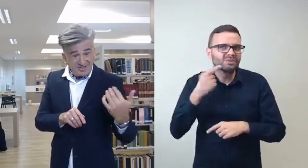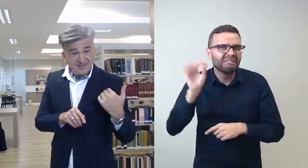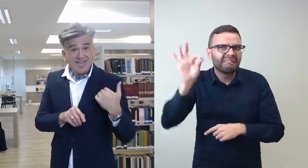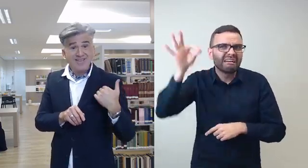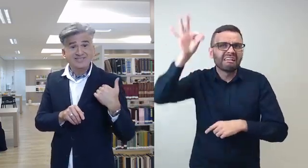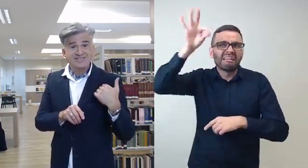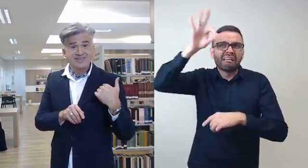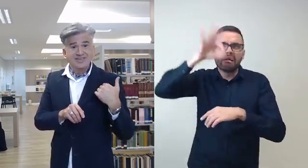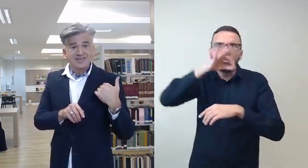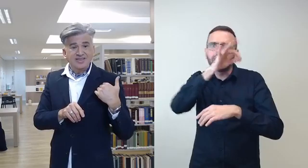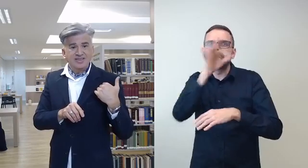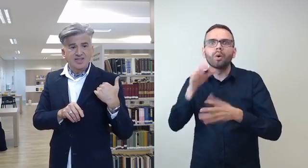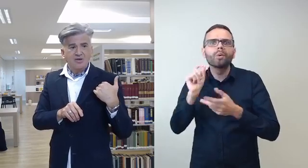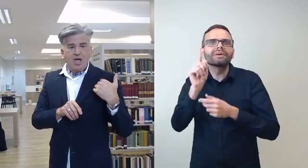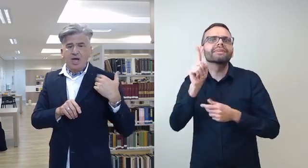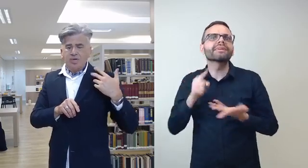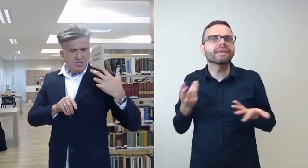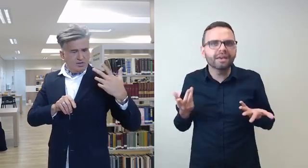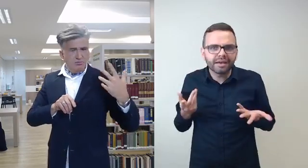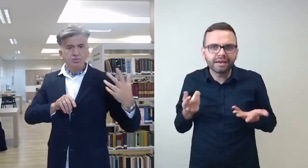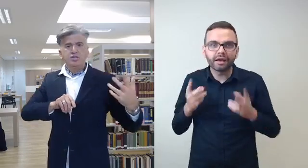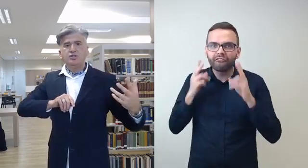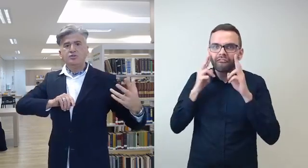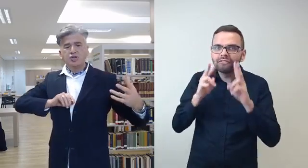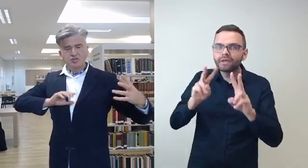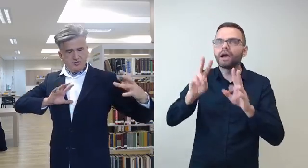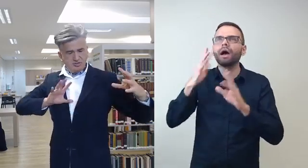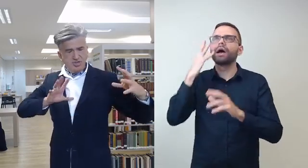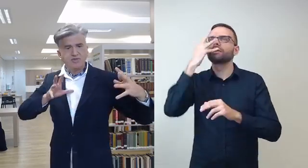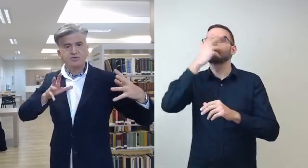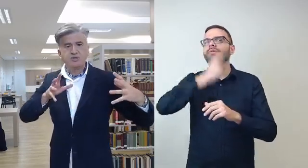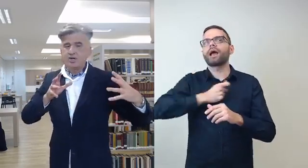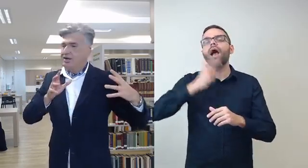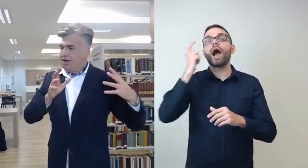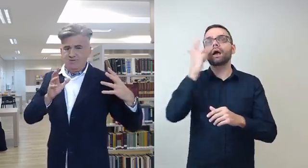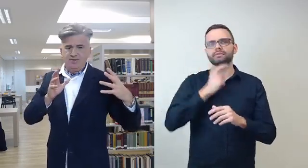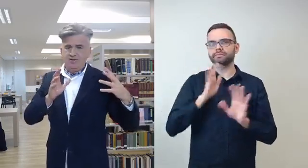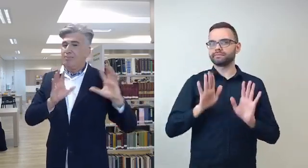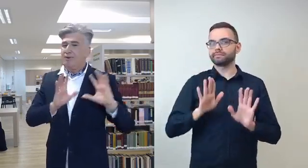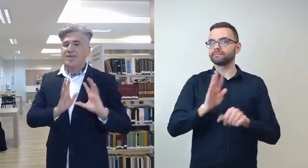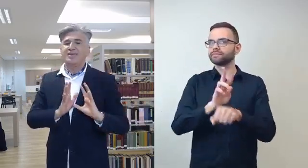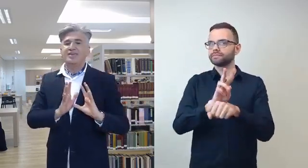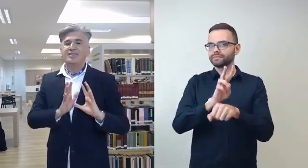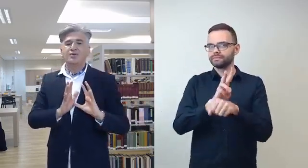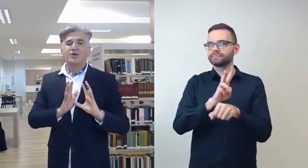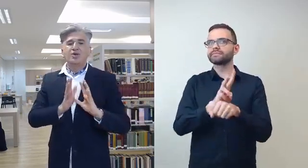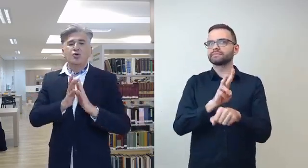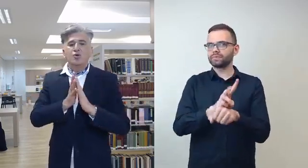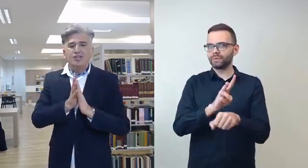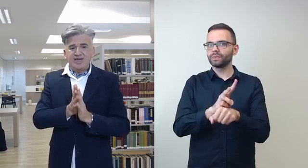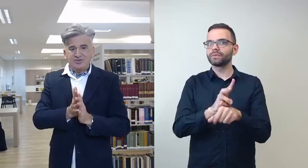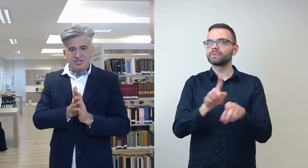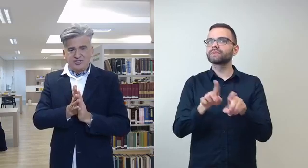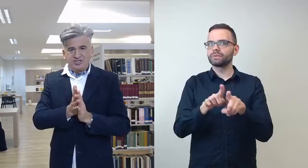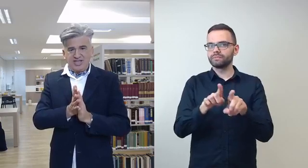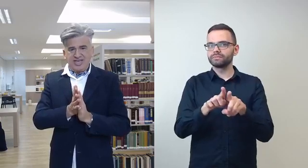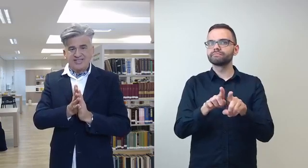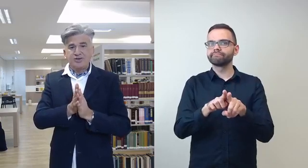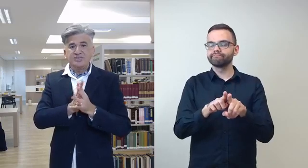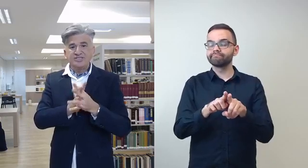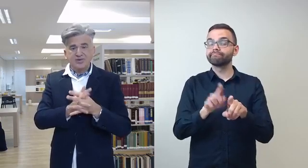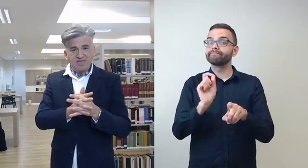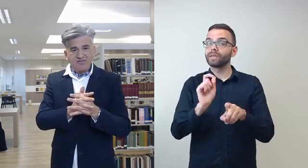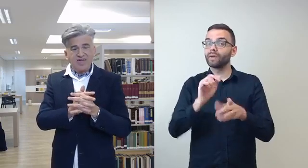lê sinais. Então, mas está tão bonito, acho que eu vou direto no... Não, não é por aí. Então, cuidado, gente, tá?